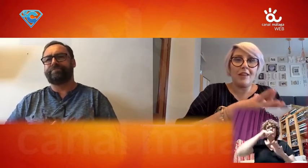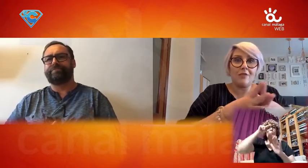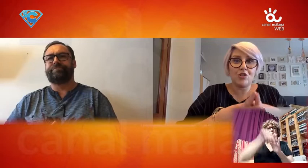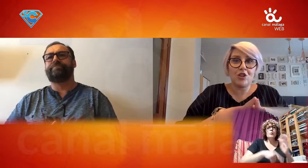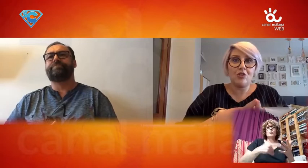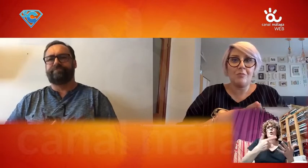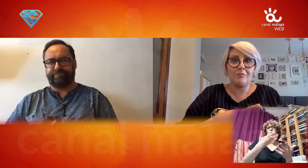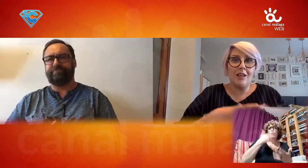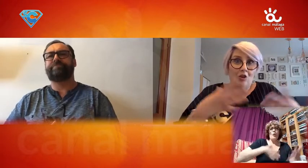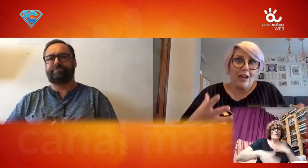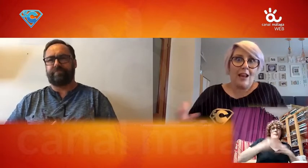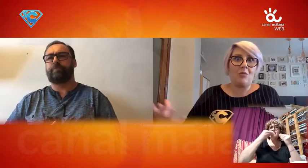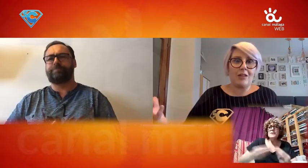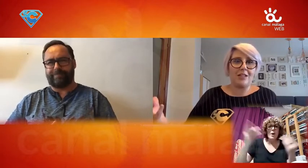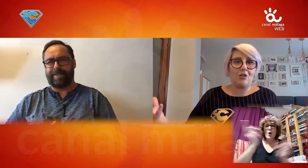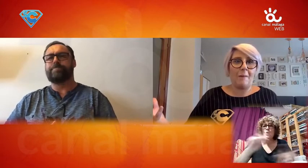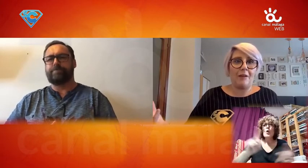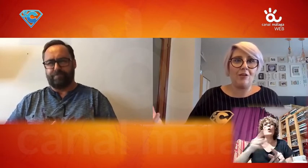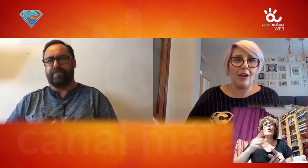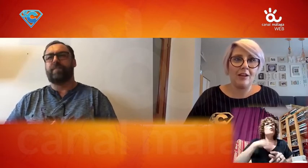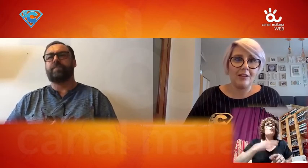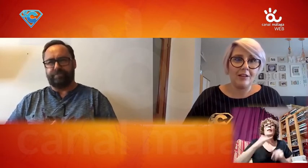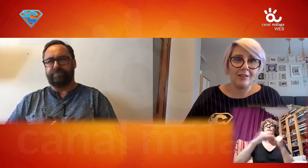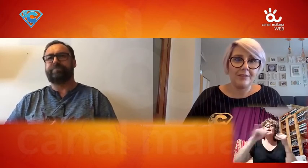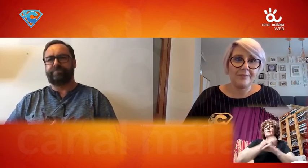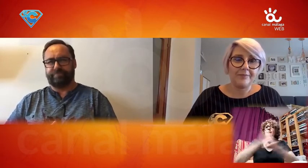buena difusión de lo que es la lengua de signos española.